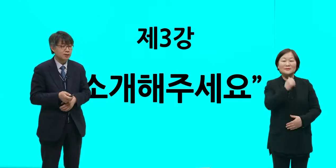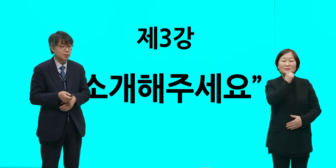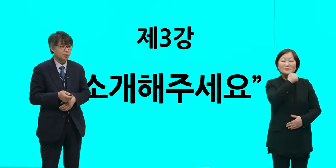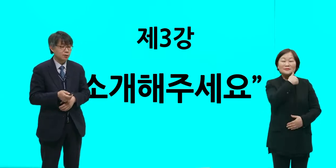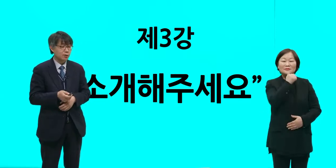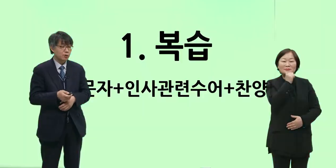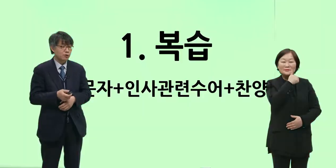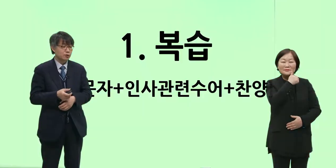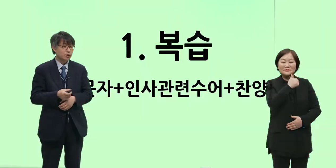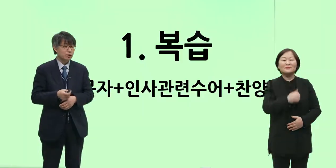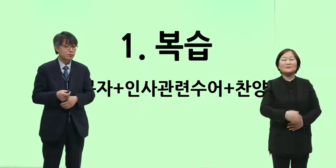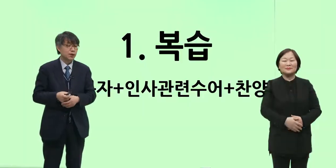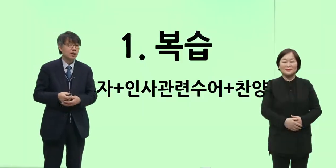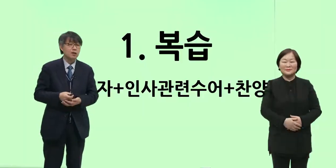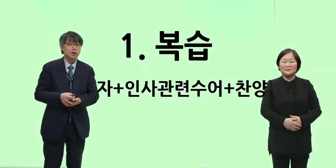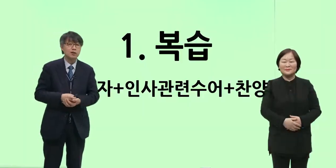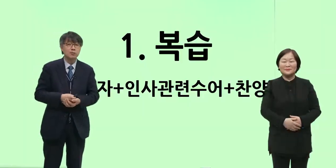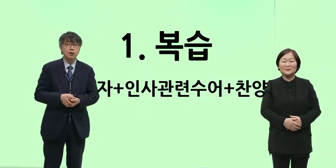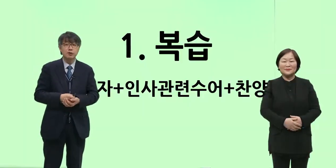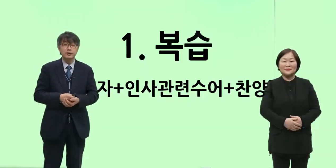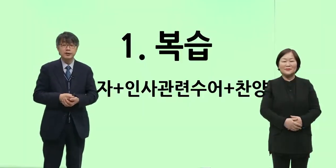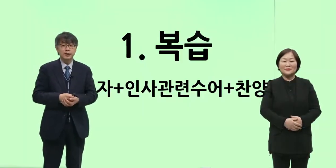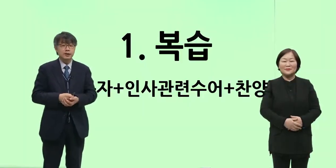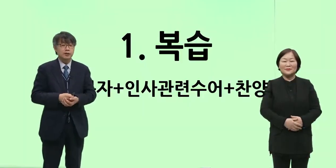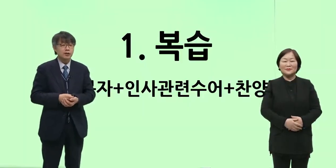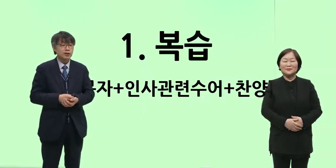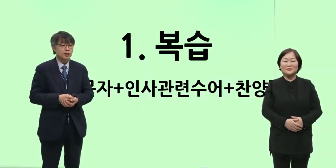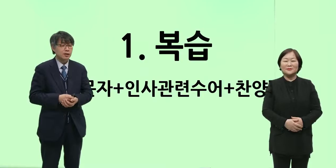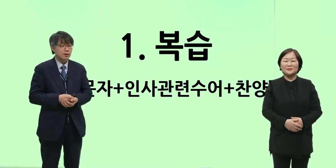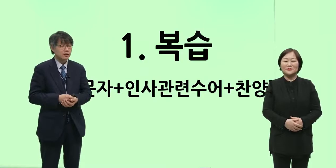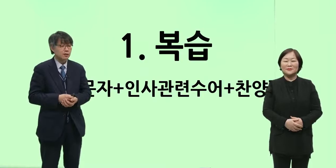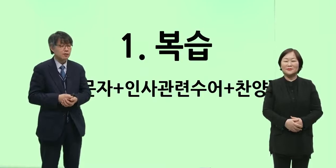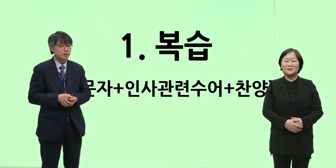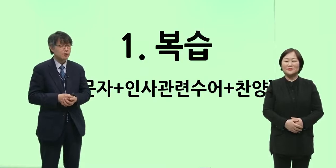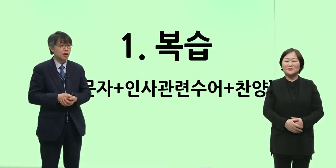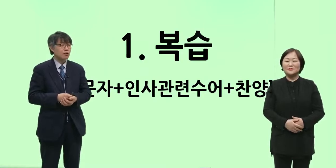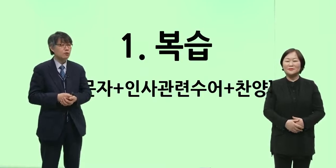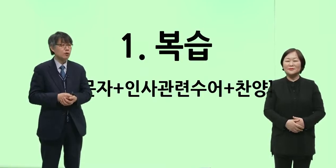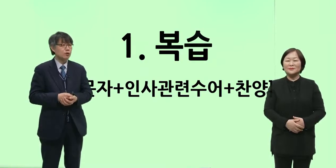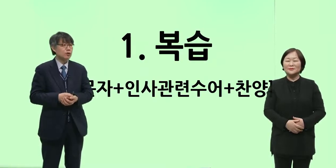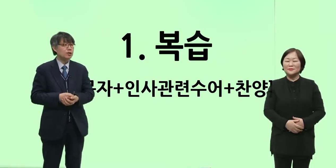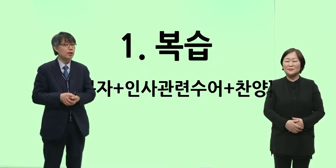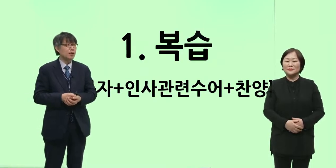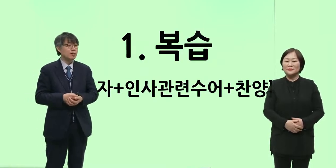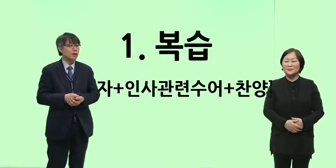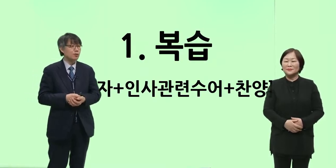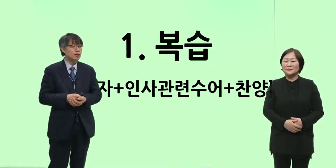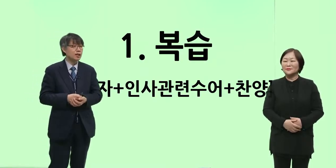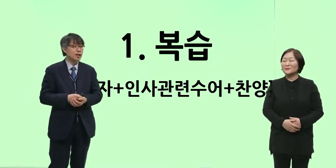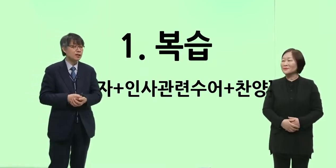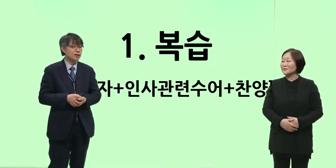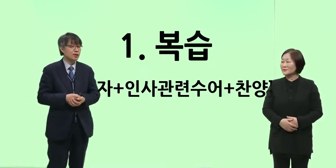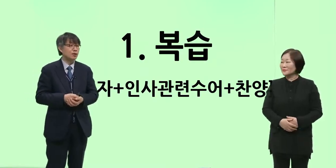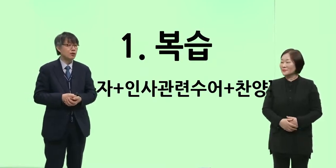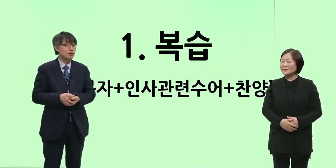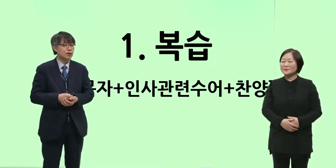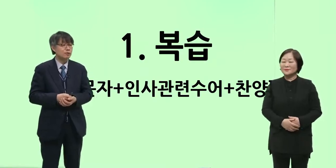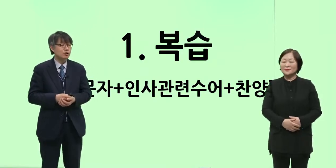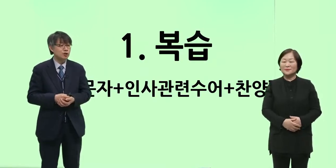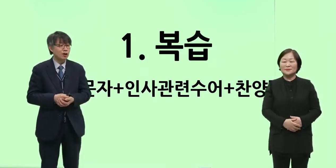한번 좀 배워볼 수 있도록 하겠습니다. 자, 그러면 저희가 이제 그 아주 어떻게 시작이 반이라고 시작하는 게 제일 어려운데